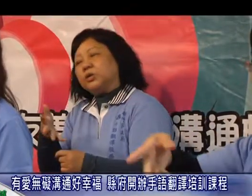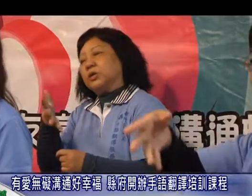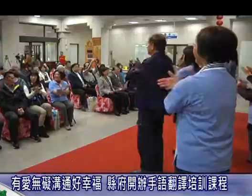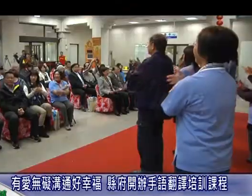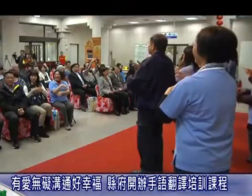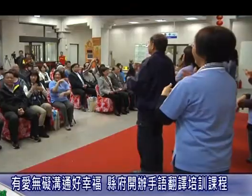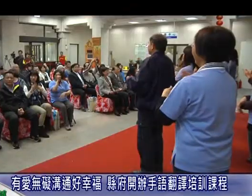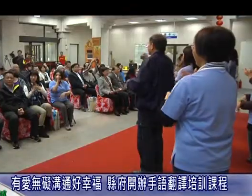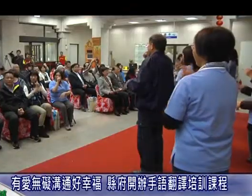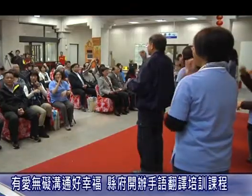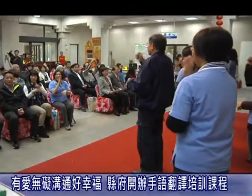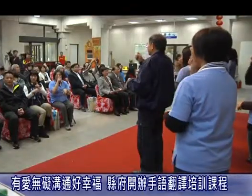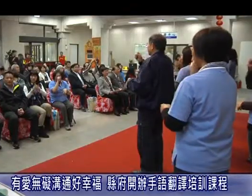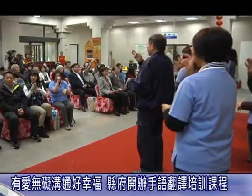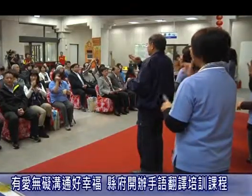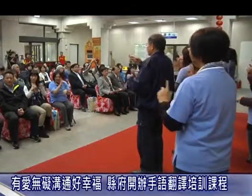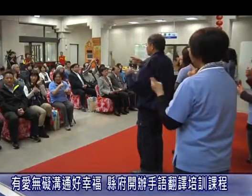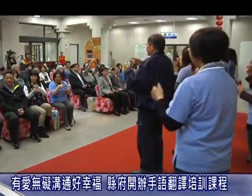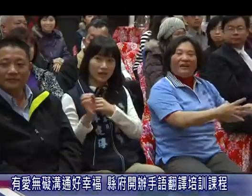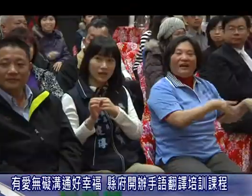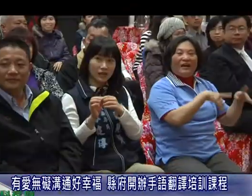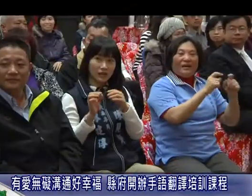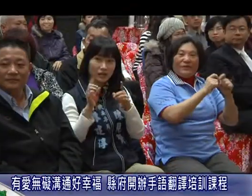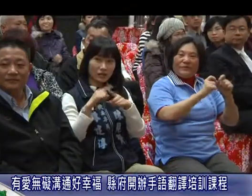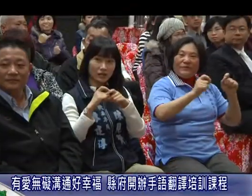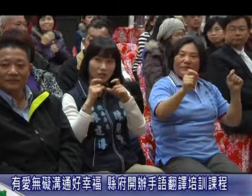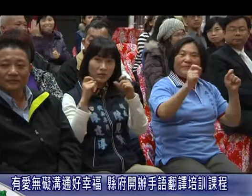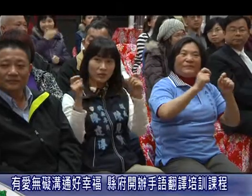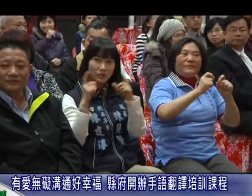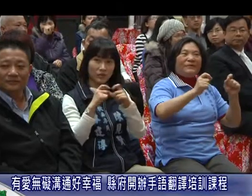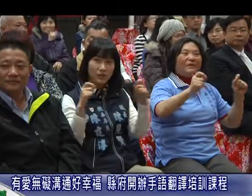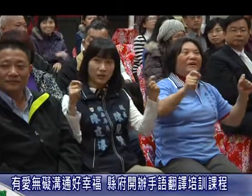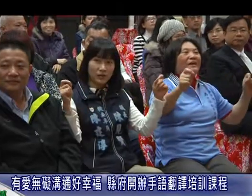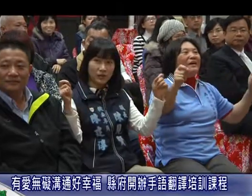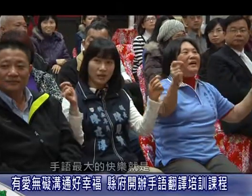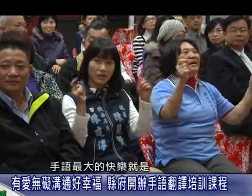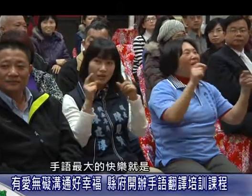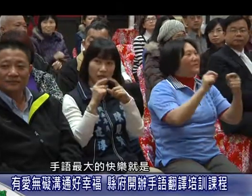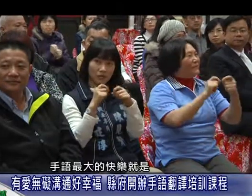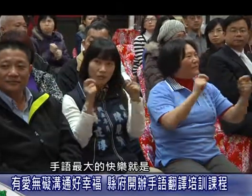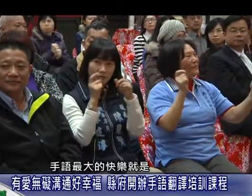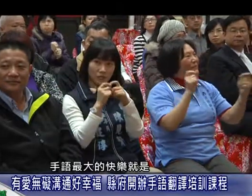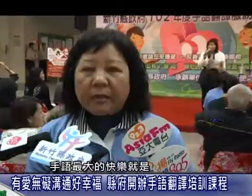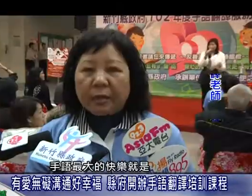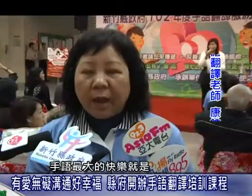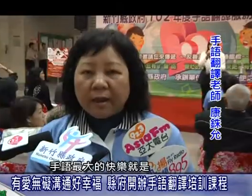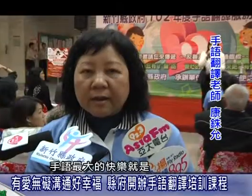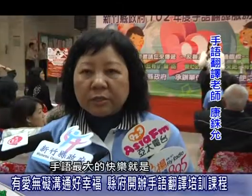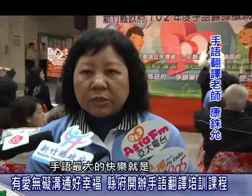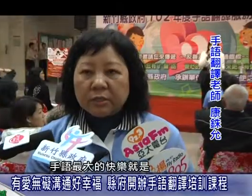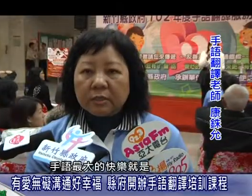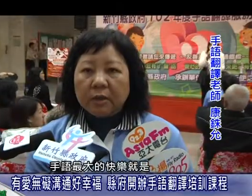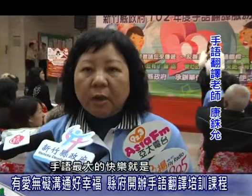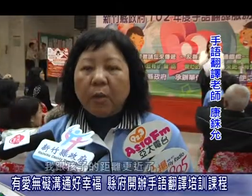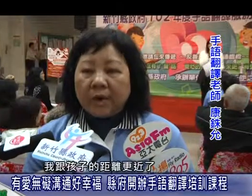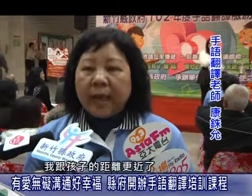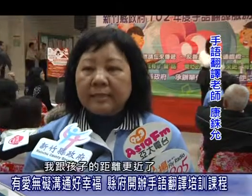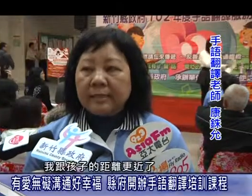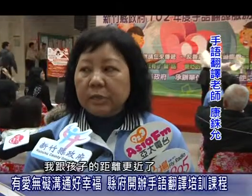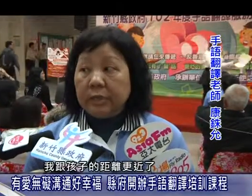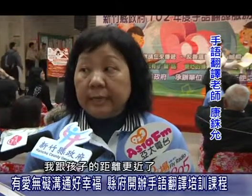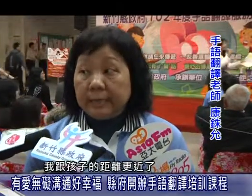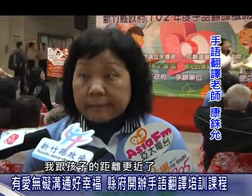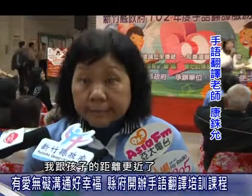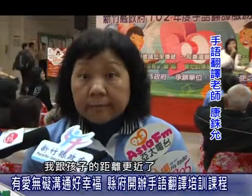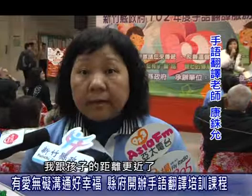语和孩子沟通无障碍，伟大的母爱感动在场所有人。 手语最大的快乐就是我跟孩